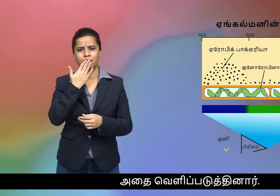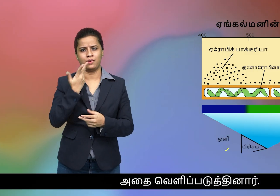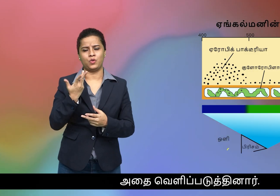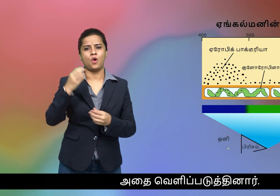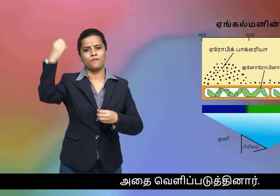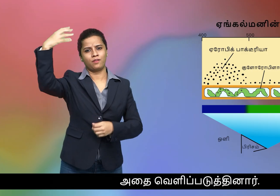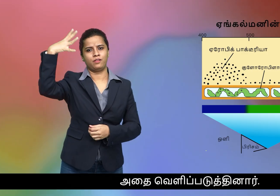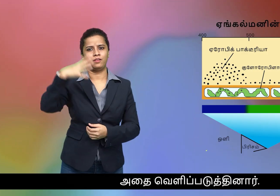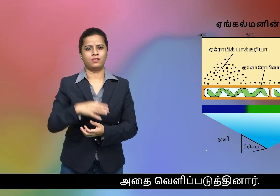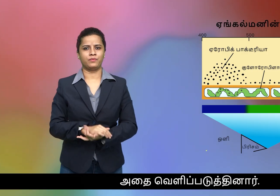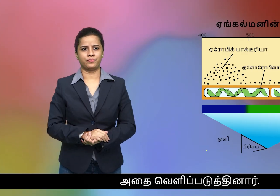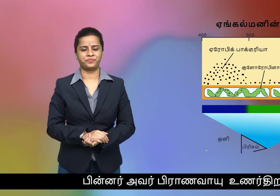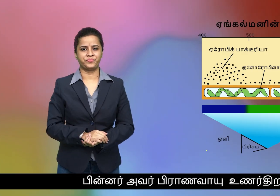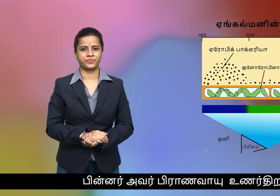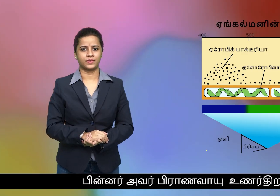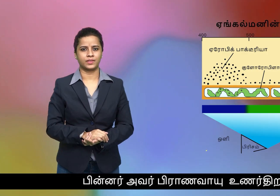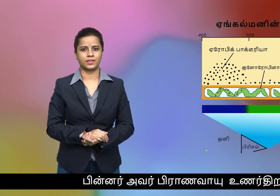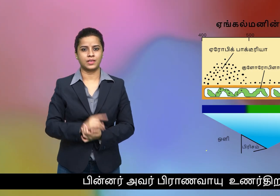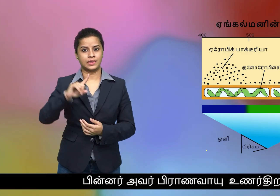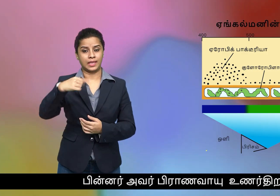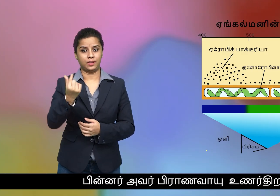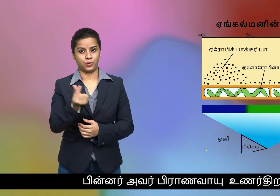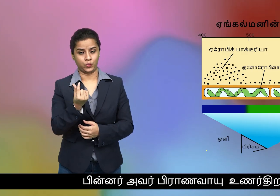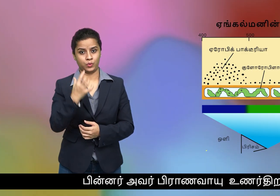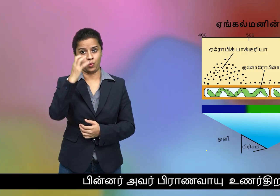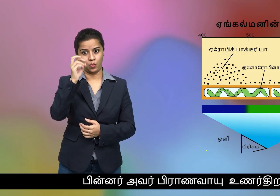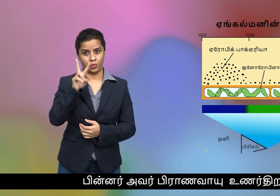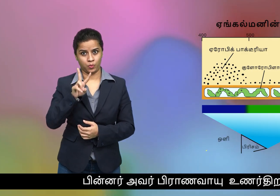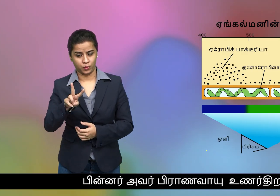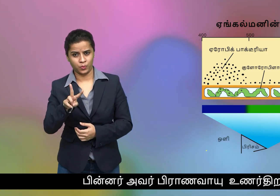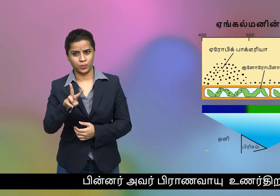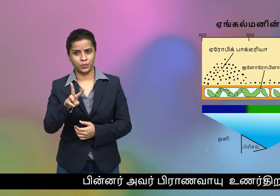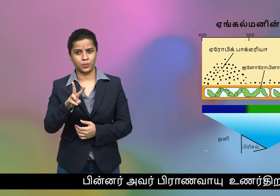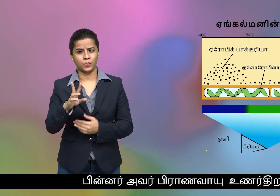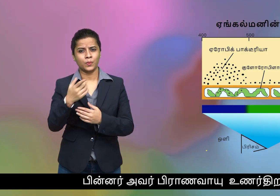வெளிப்படுத்தினார். பின்னர் அவர் பிராணவாயு உணர்திறன்